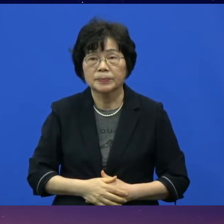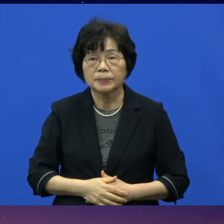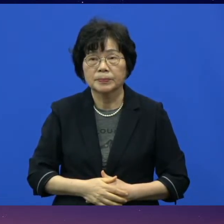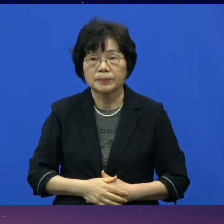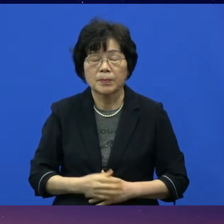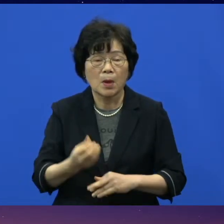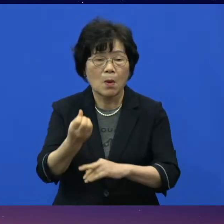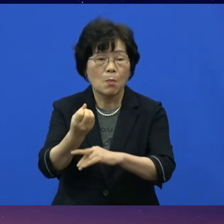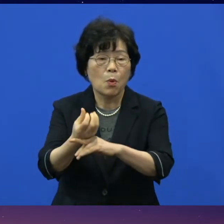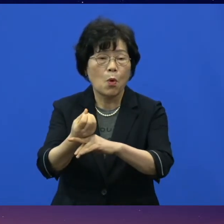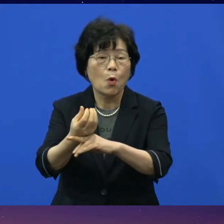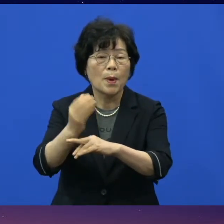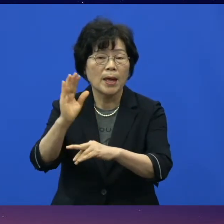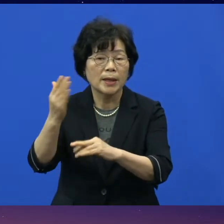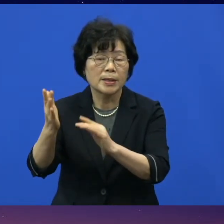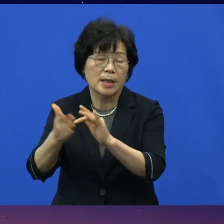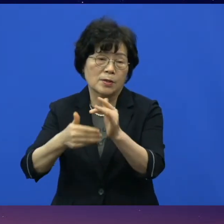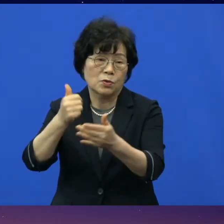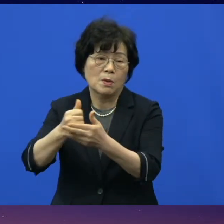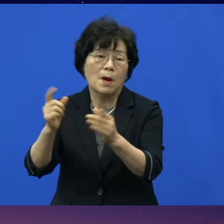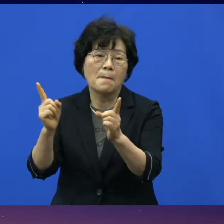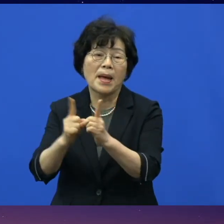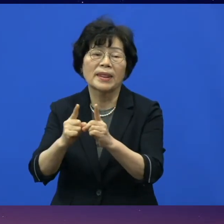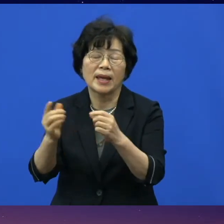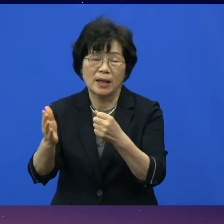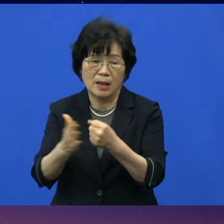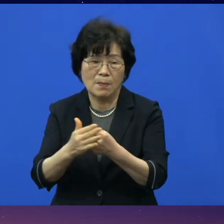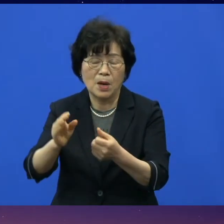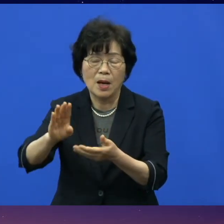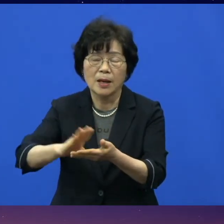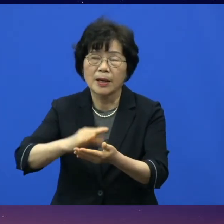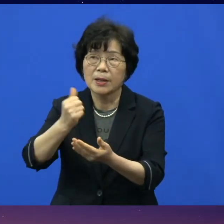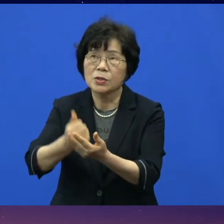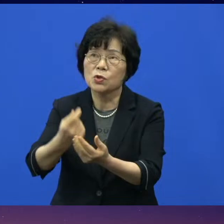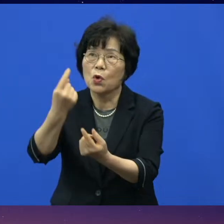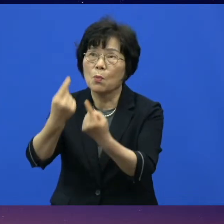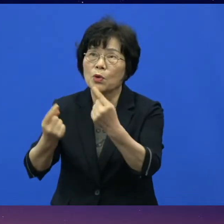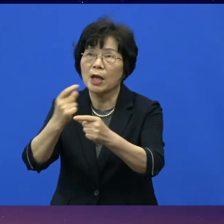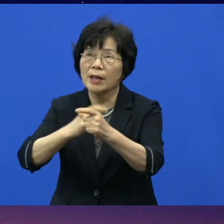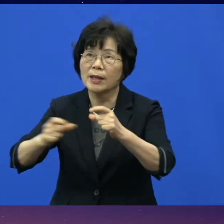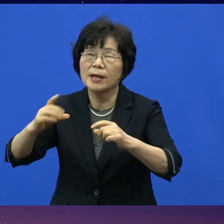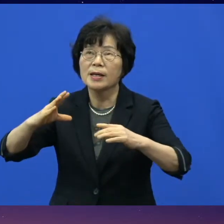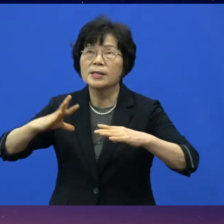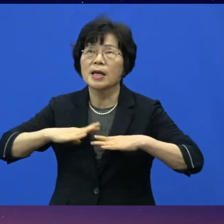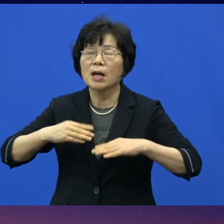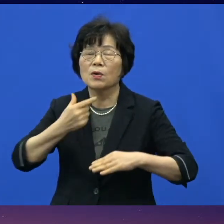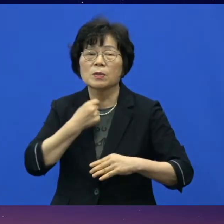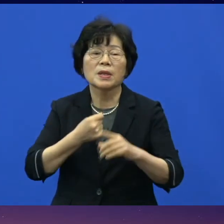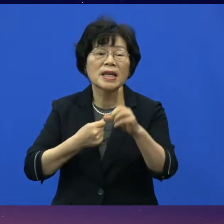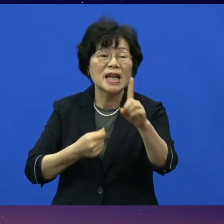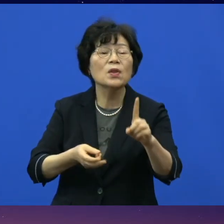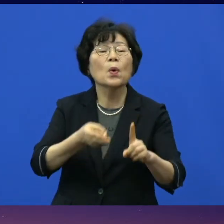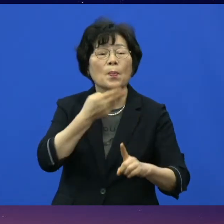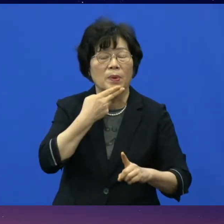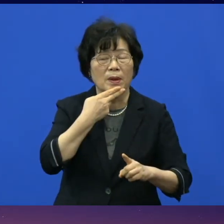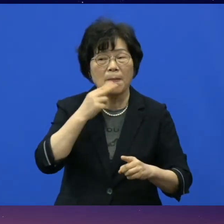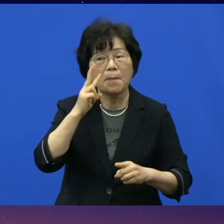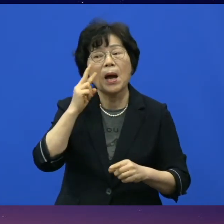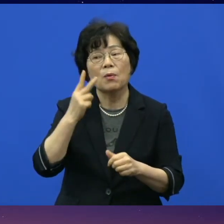보배 대신 예수를 만나면 그렇게 되는 거예요. 그 그리스도보다 더 드러내고 자랑하고 싶은 게 아무것도 없어요.